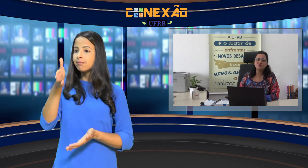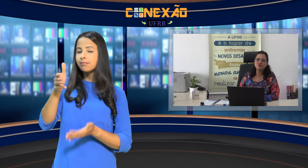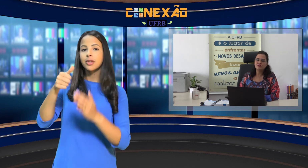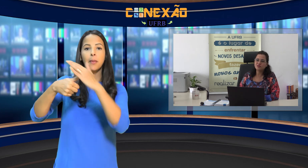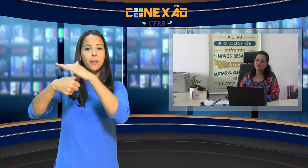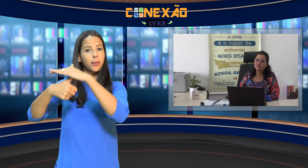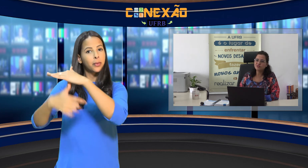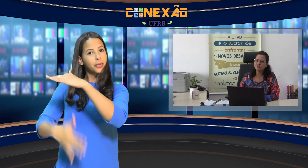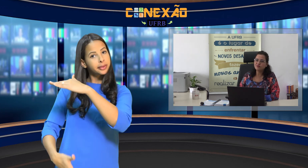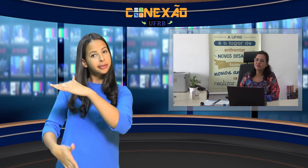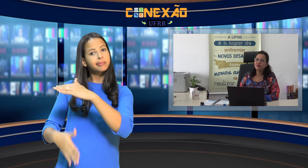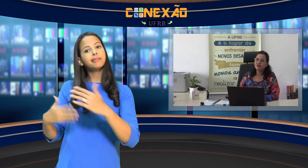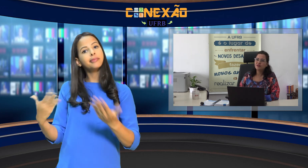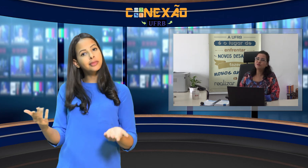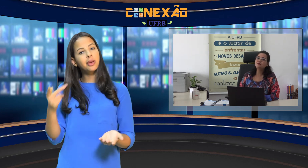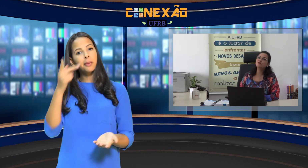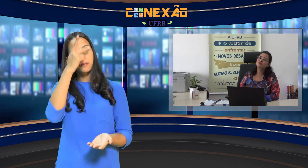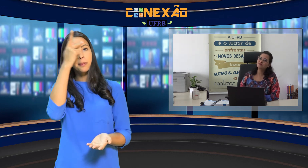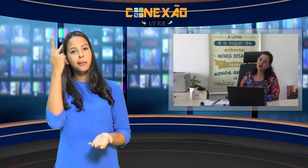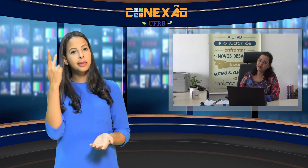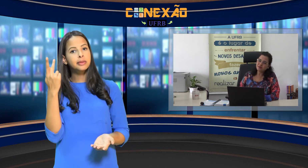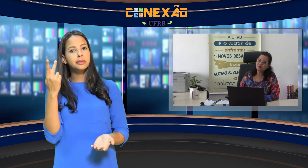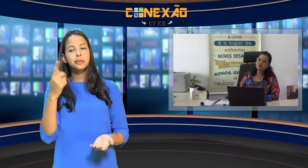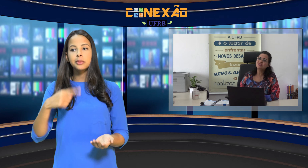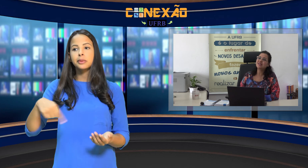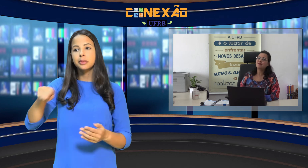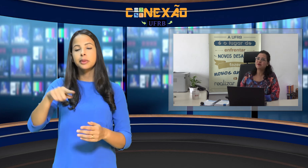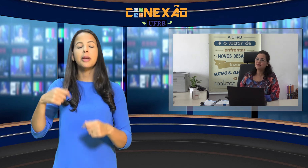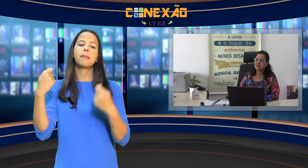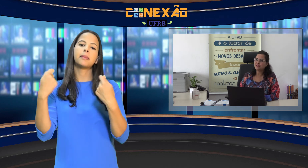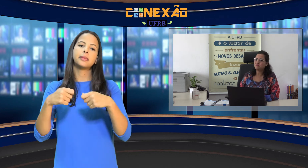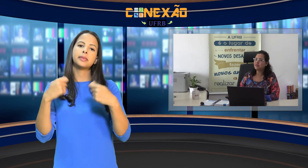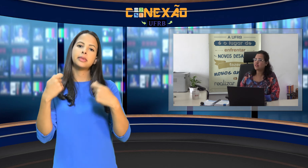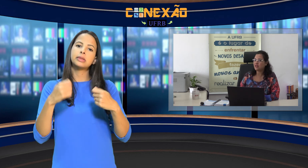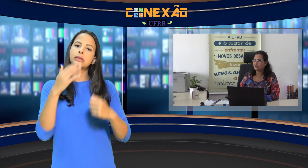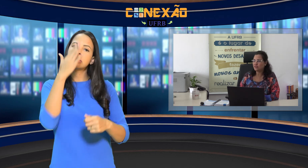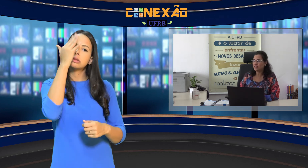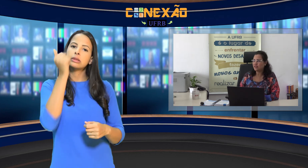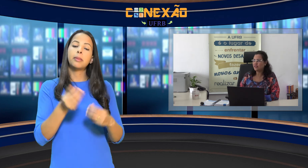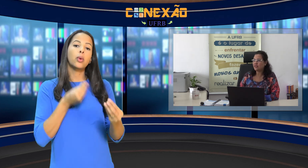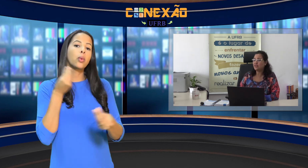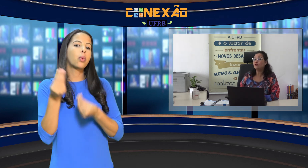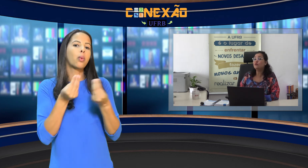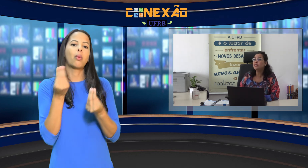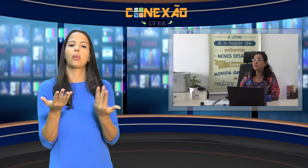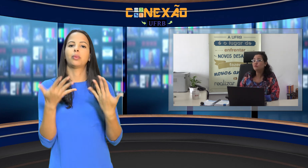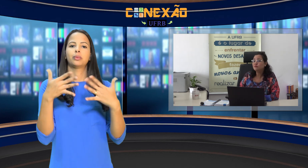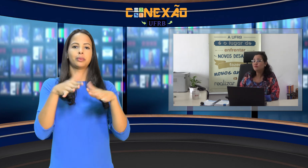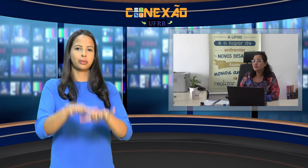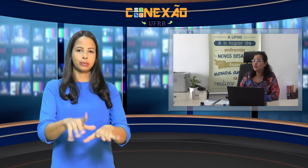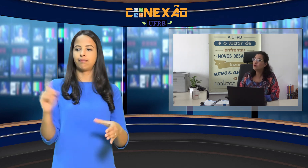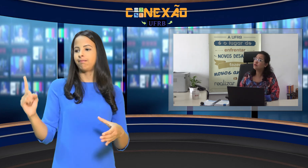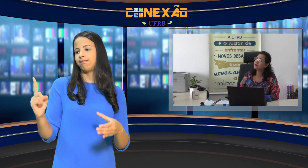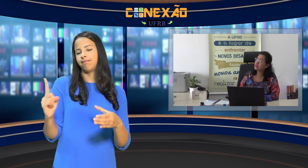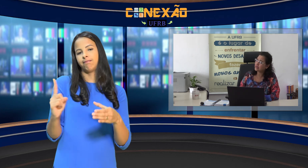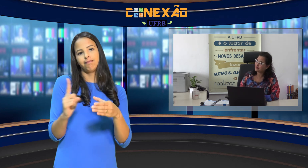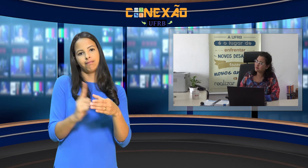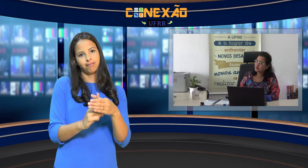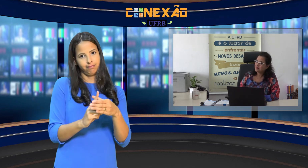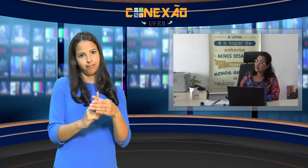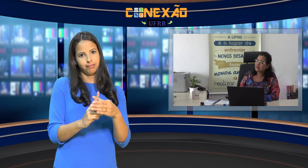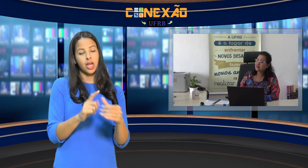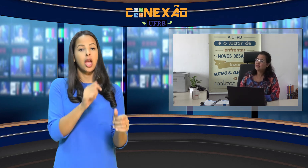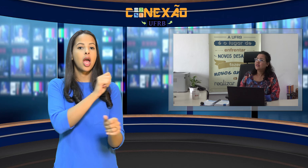espaços dentro dos centros de ensino, que os outros pares precisam estar capacitados para interagir e incluí-lo ou